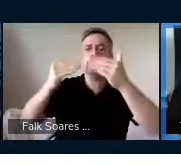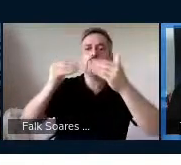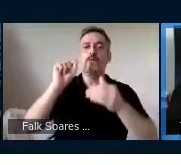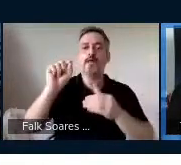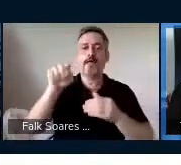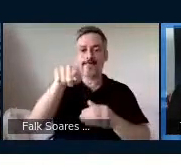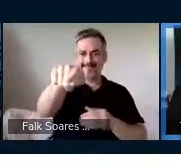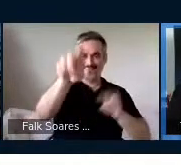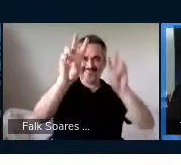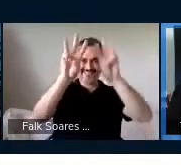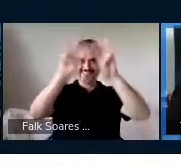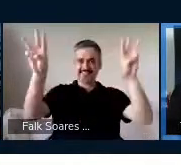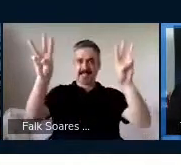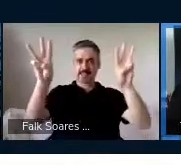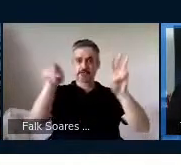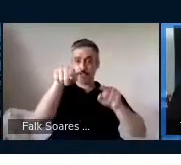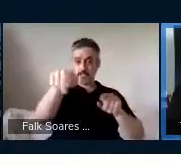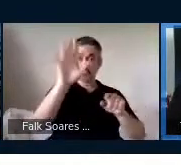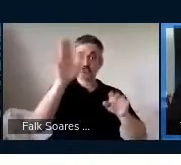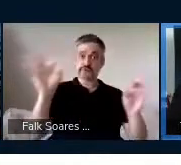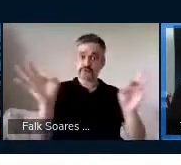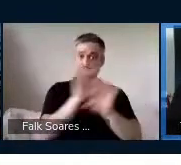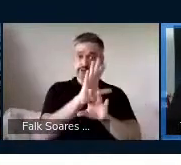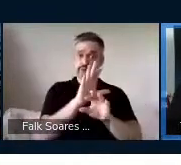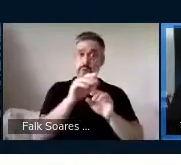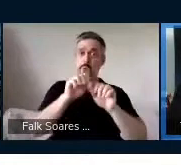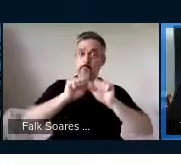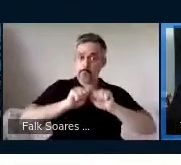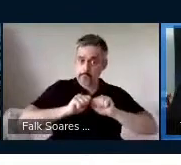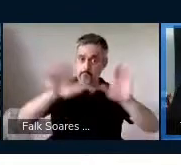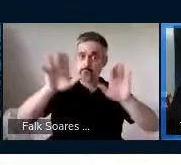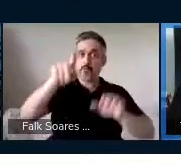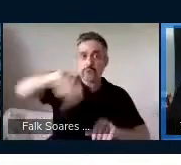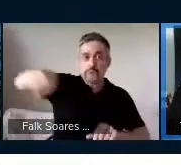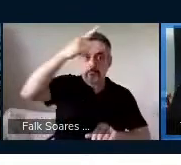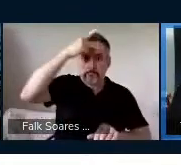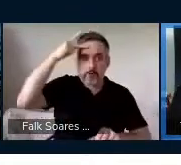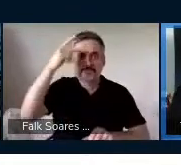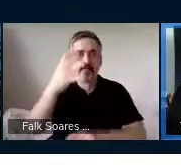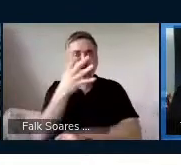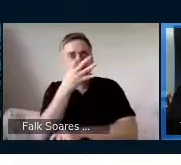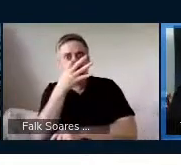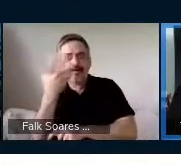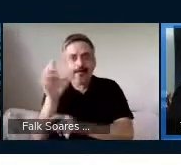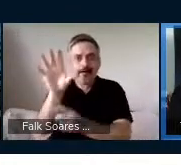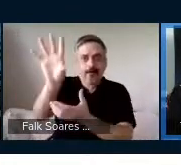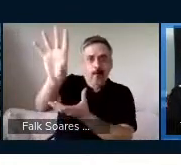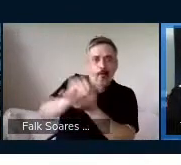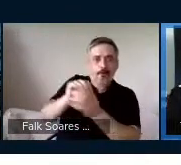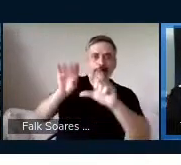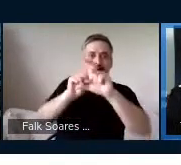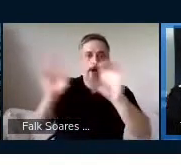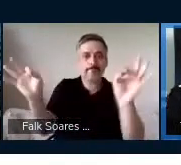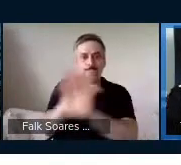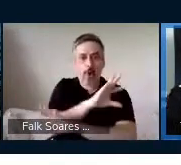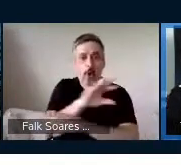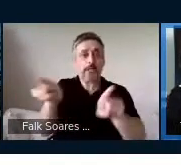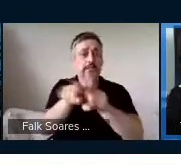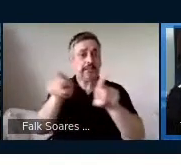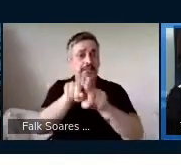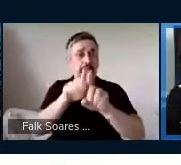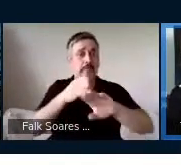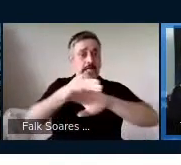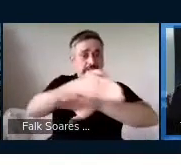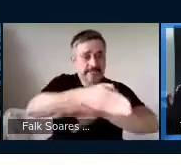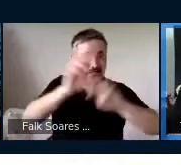estrutura sintática, realizados a partir da unidade terminológica conceitual desenvolvida nesta pesquisa.